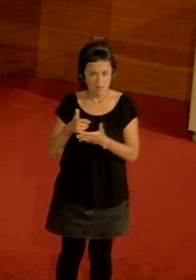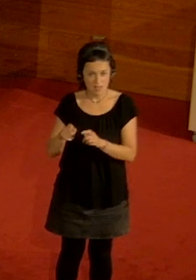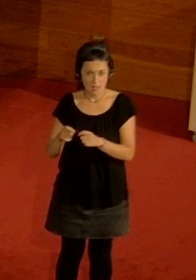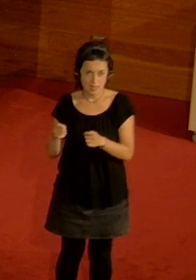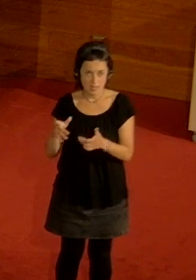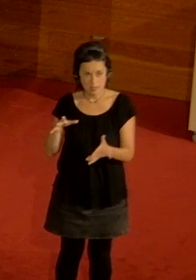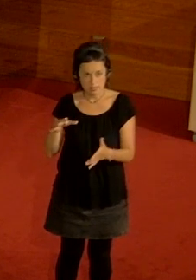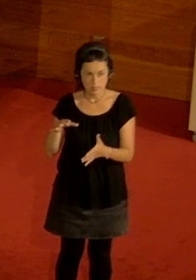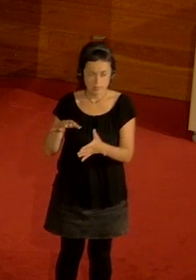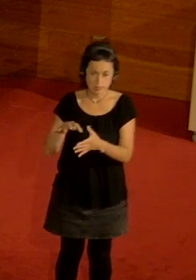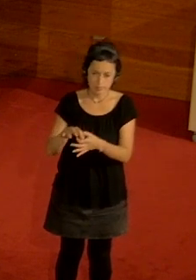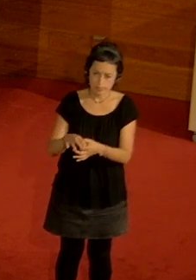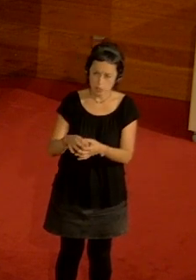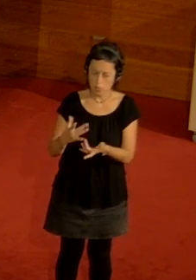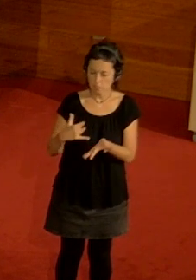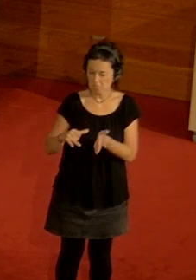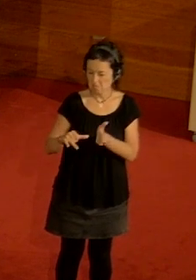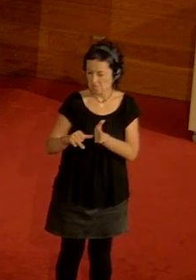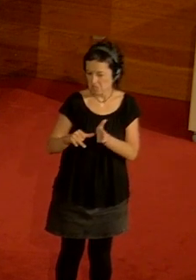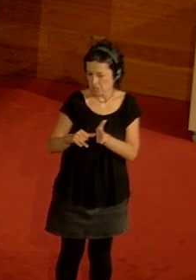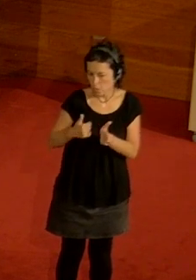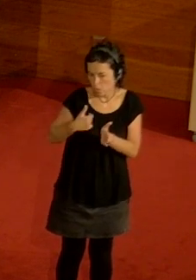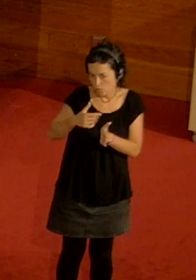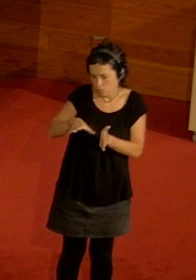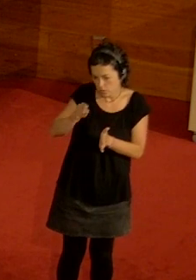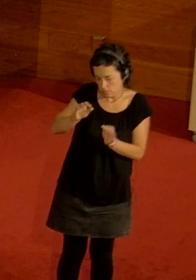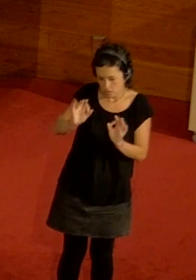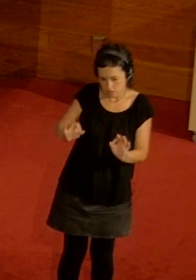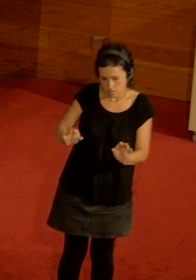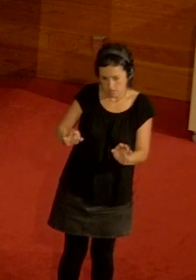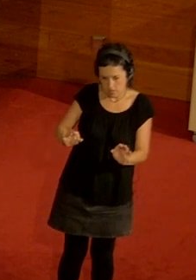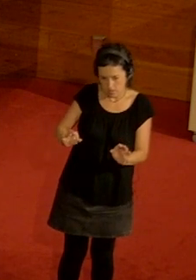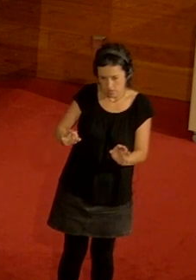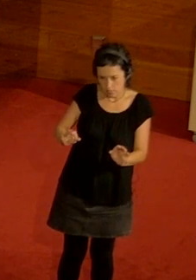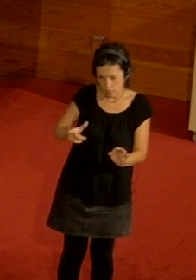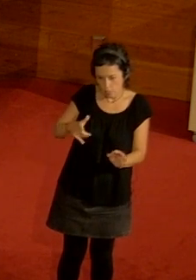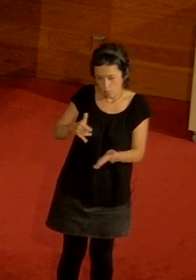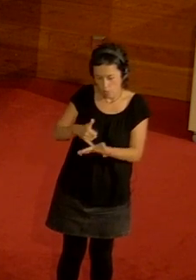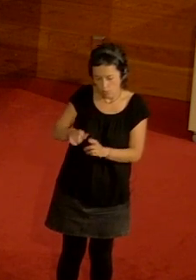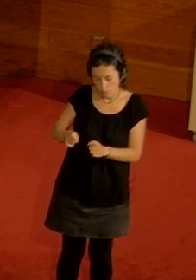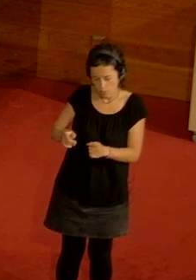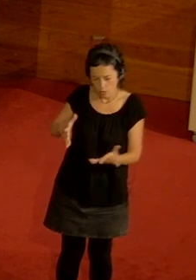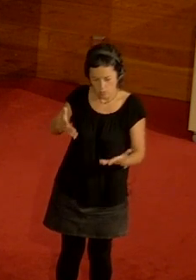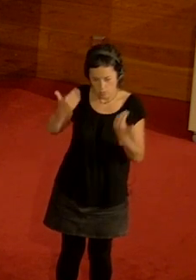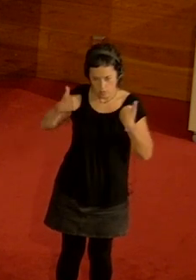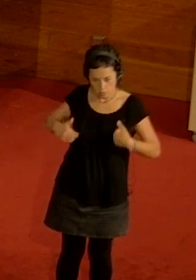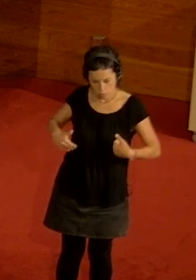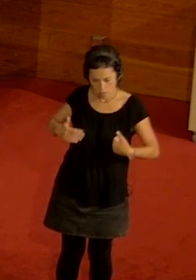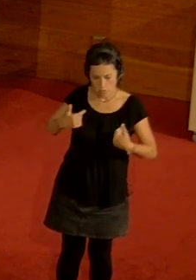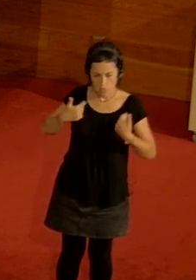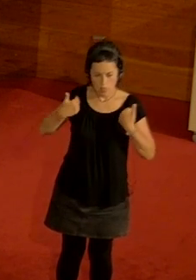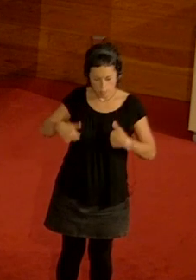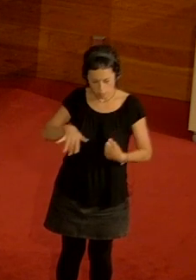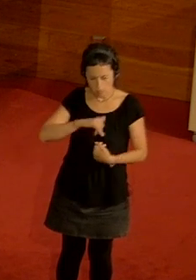más más cercano o yo al menos es la lectura que hago con con con el cuerpo con el cuerpo agotado con el cuerpo hiperproducción